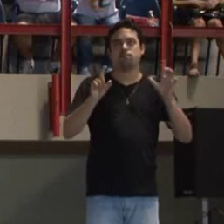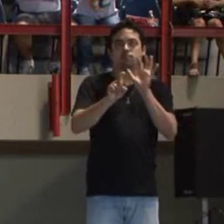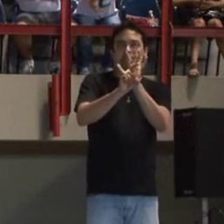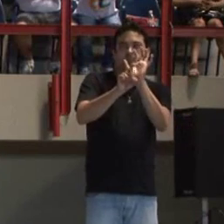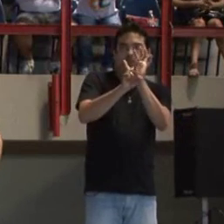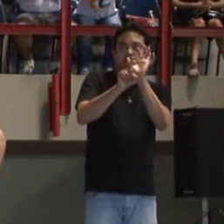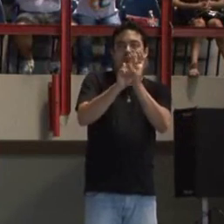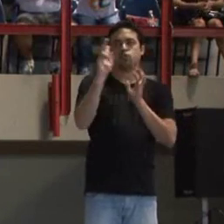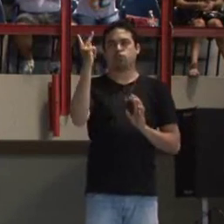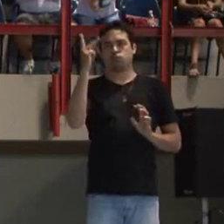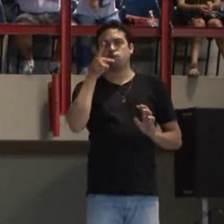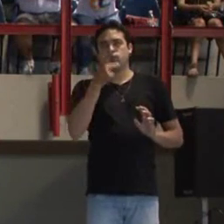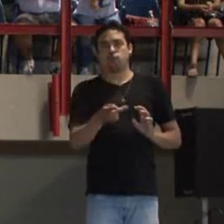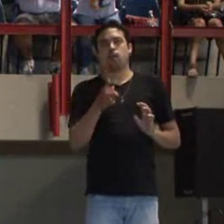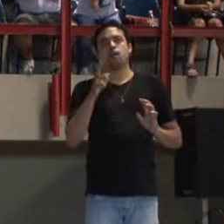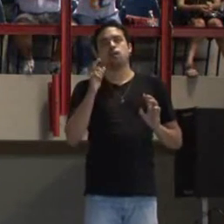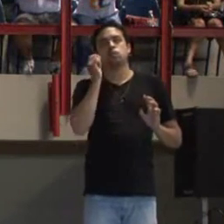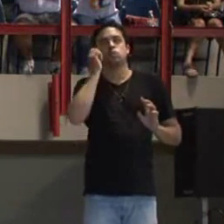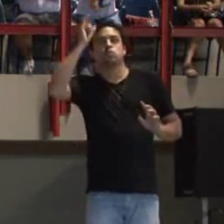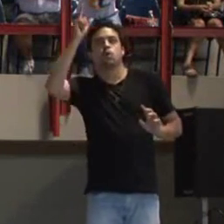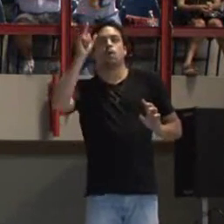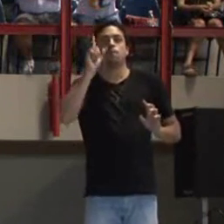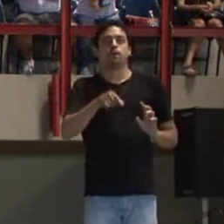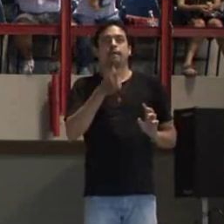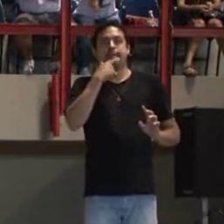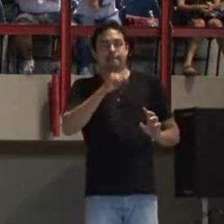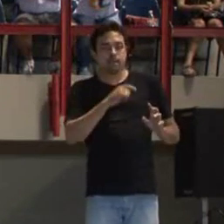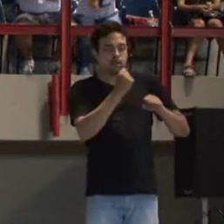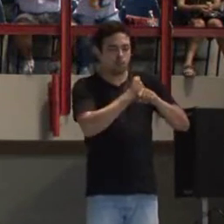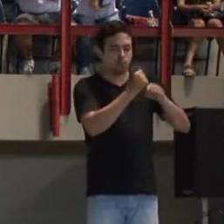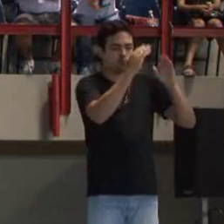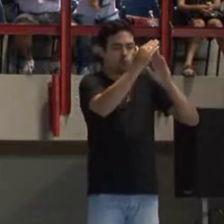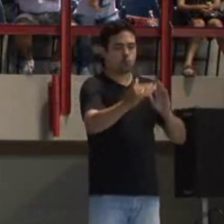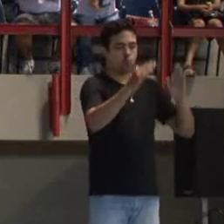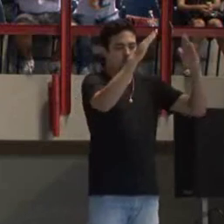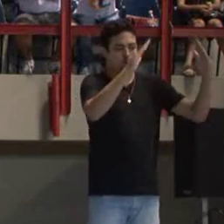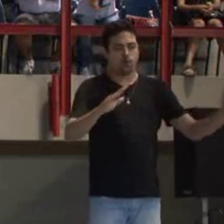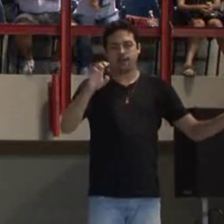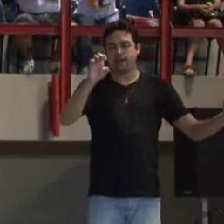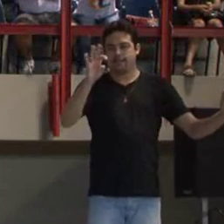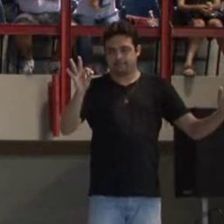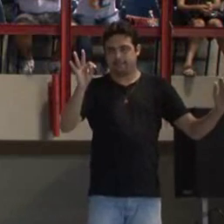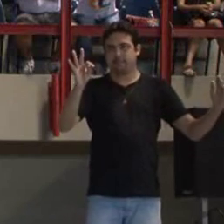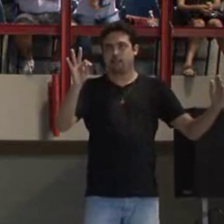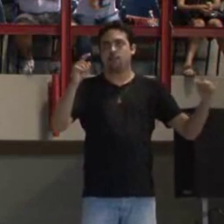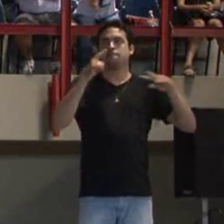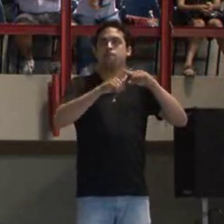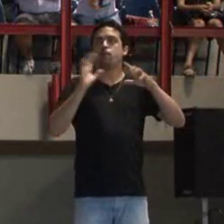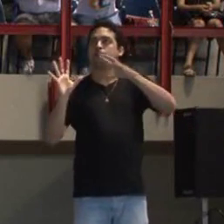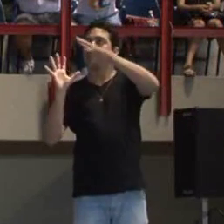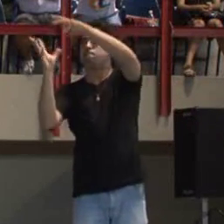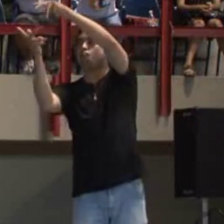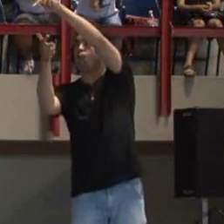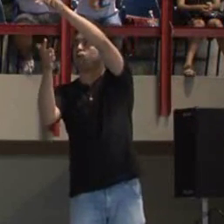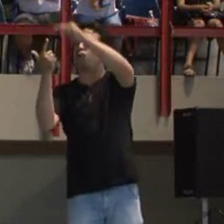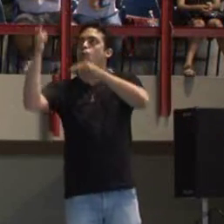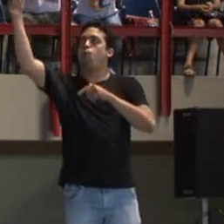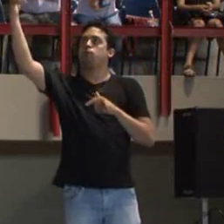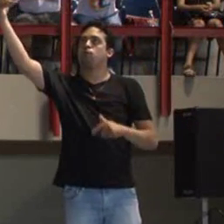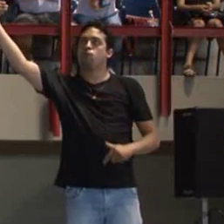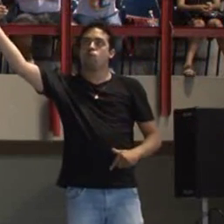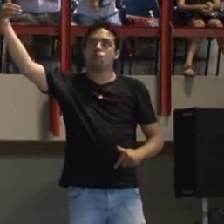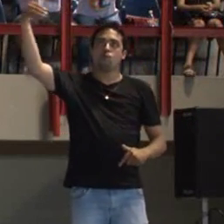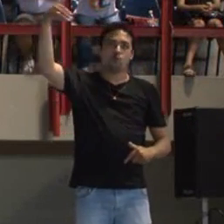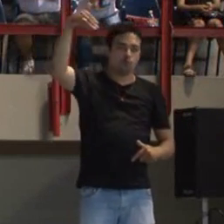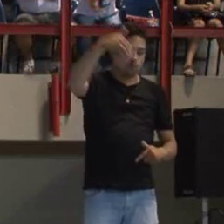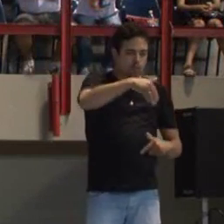National Geographic e tudo, que levanta a suspeita de quem fez as pirâmides foram os ETs. Jovem, tu acha que o caba vai vir de outro planeta, aí vai